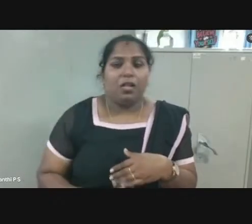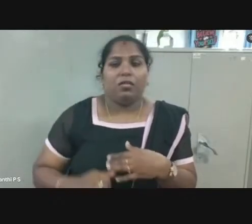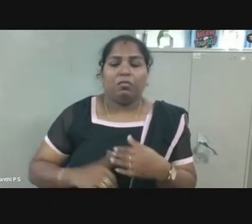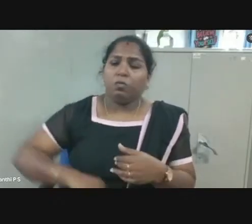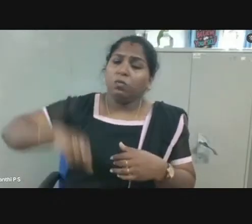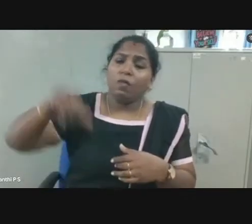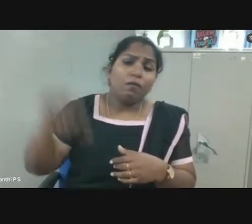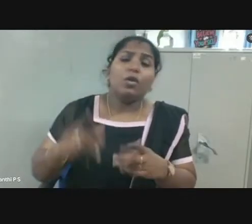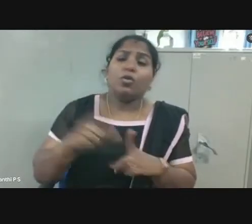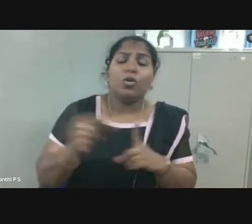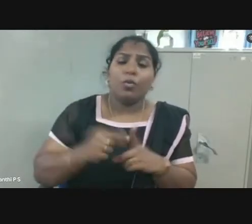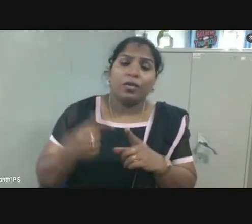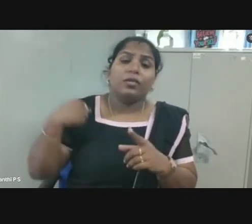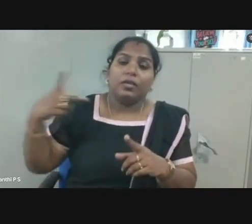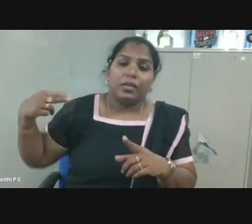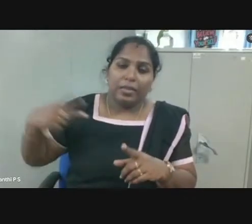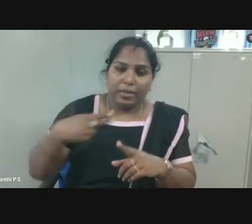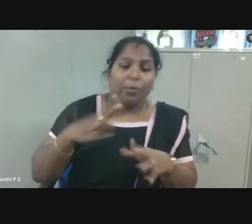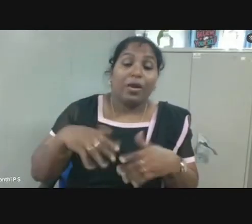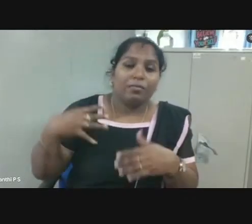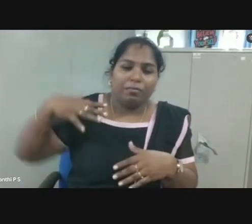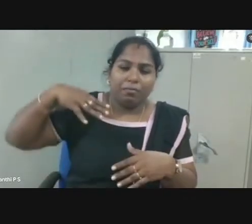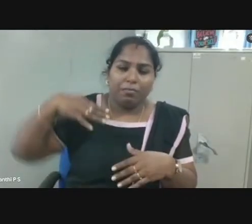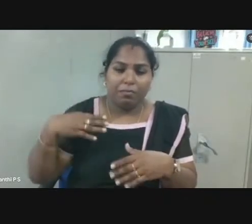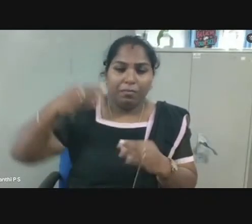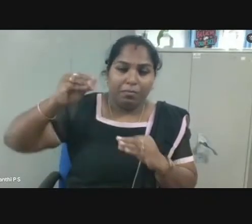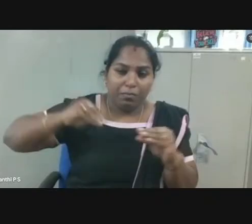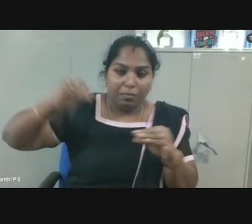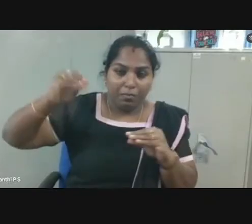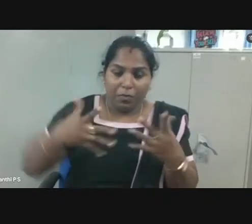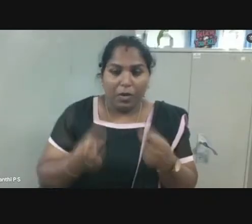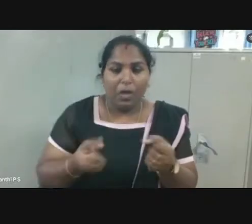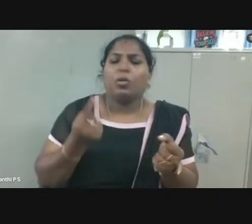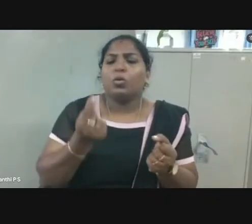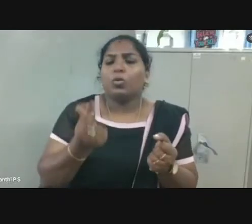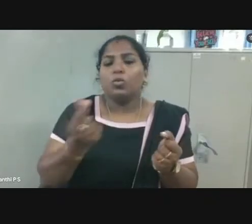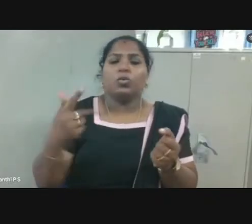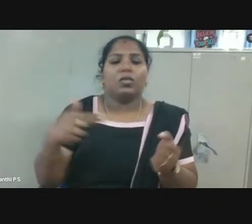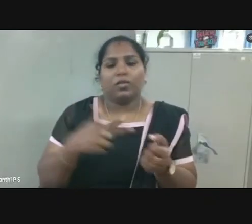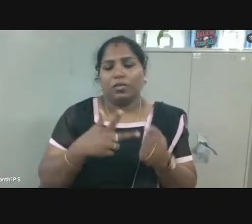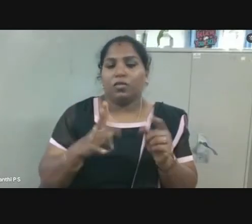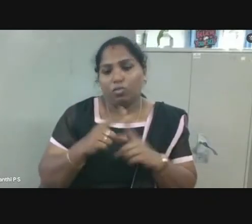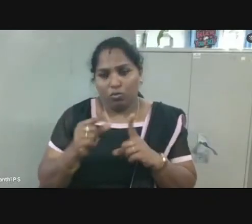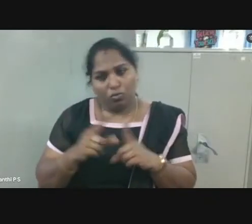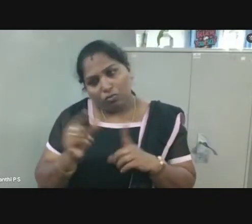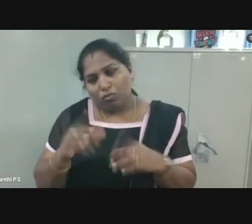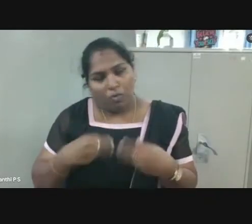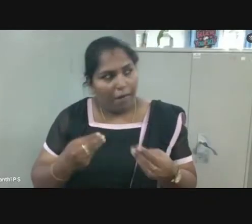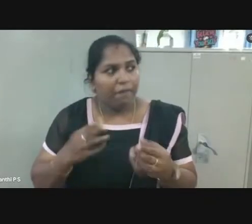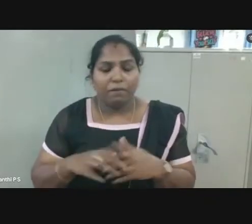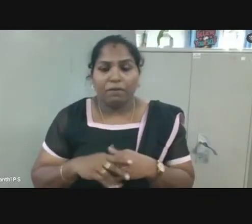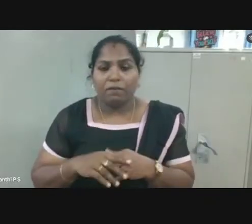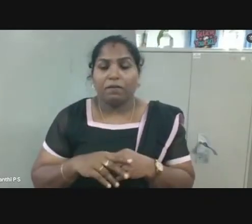അവിടെ ഒരു സർജറി ചെയ്ത് അതിനെ ലൂസ് ആക്കി കൊടുക്കുക. ഇങ്ങനെയുള്ള കുഞ്ഞു കുഞ്ഞു സർജറികളാണ് നമ്മൾ ഈ അസുഖത്തിന് കൊടുക്കുന്നത്.